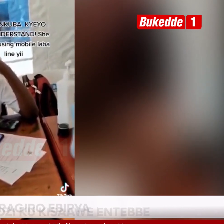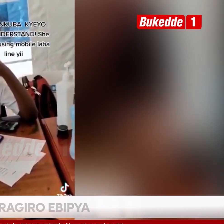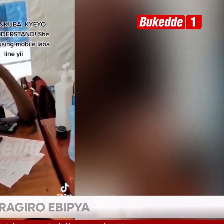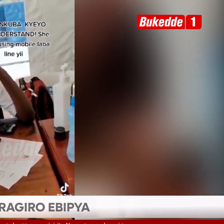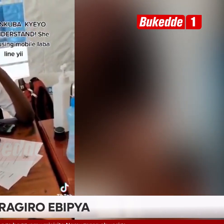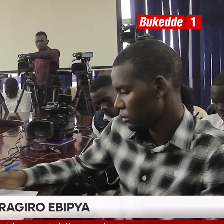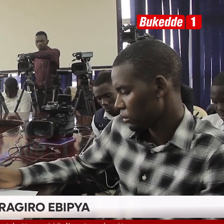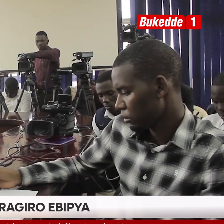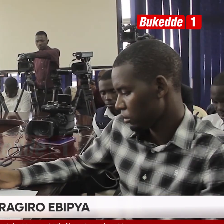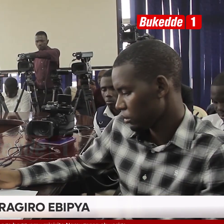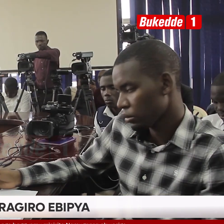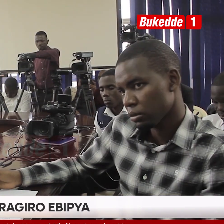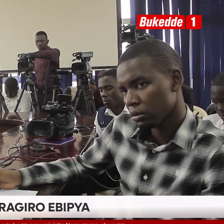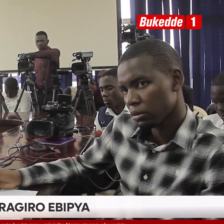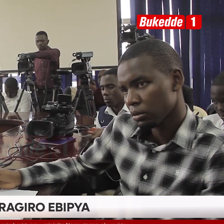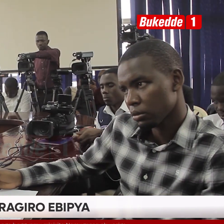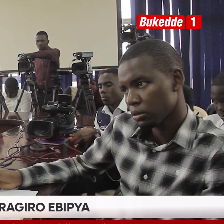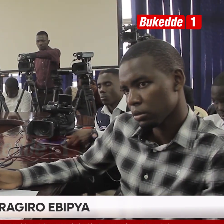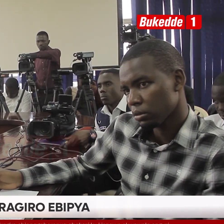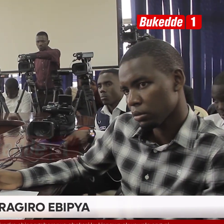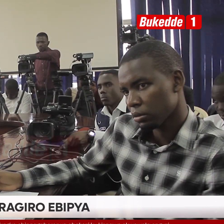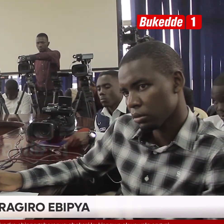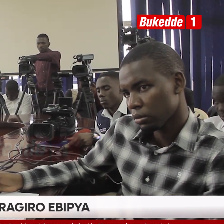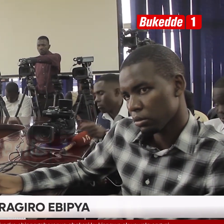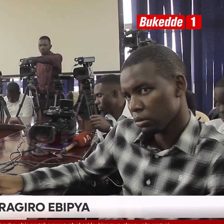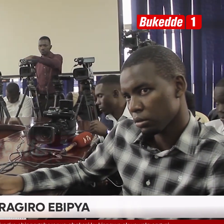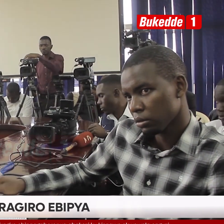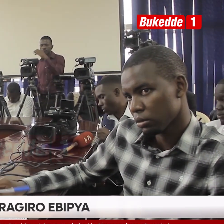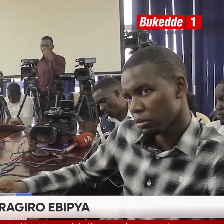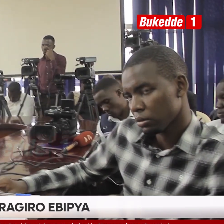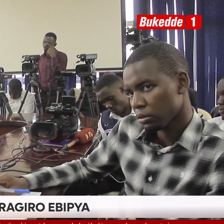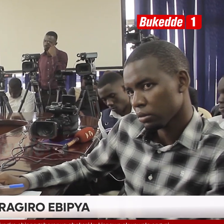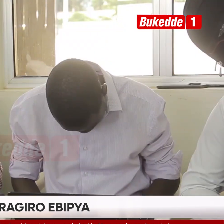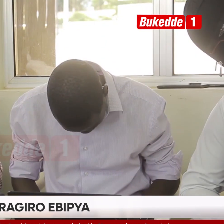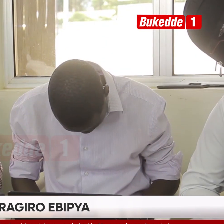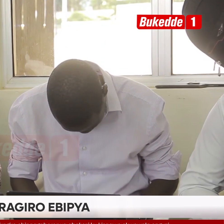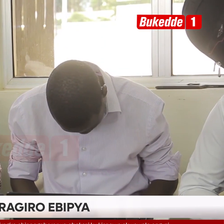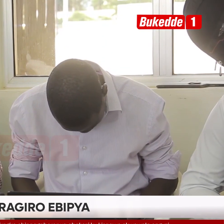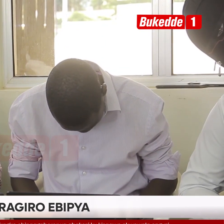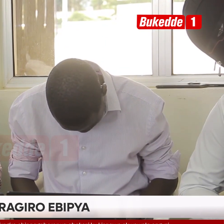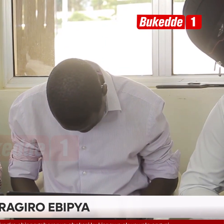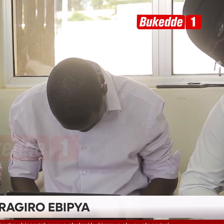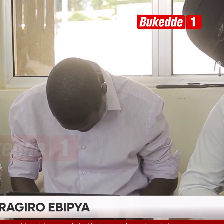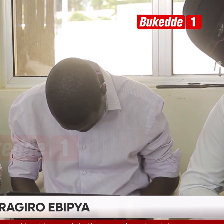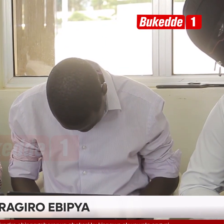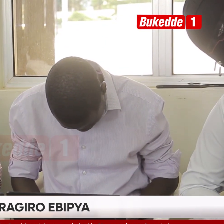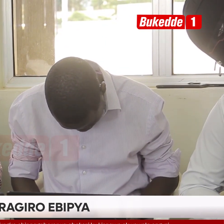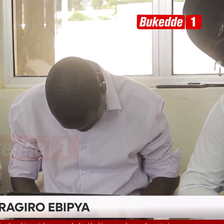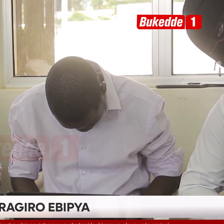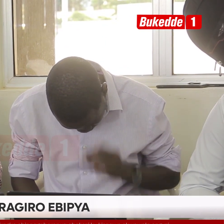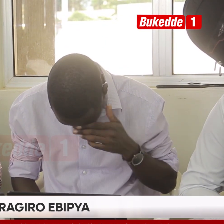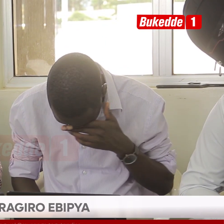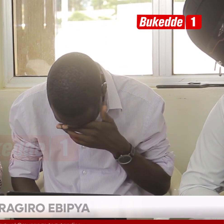naye ng'ate bali ku ssimu. Kati mu lukuŋŋaana lw'abannamawulire olutuuziddwa ku kitebe kya poliisi Naggulu, omwogezi wa minisita w'ensonga z'omunda mu ggwanga